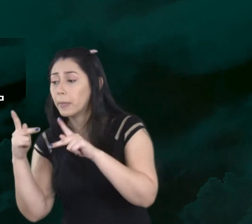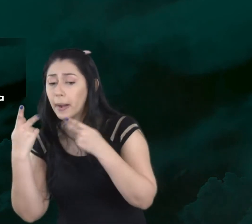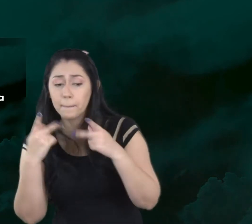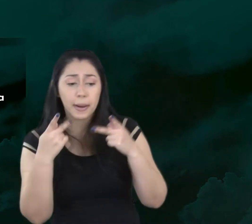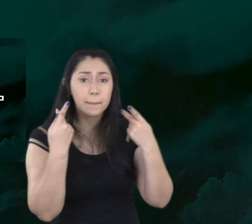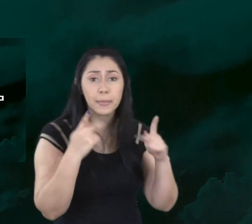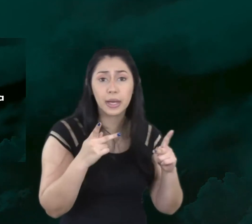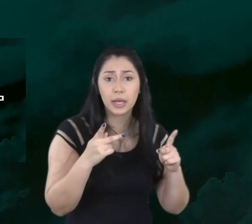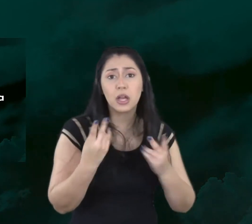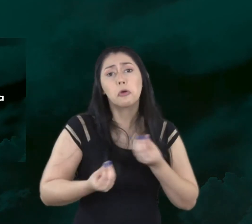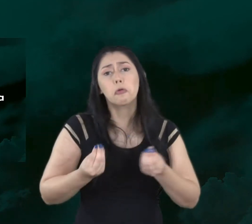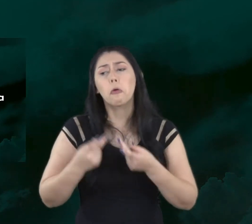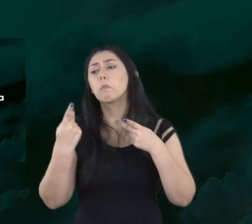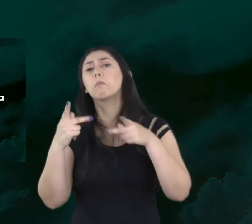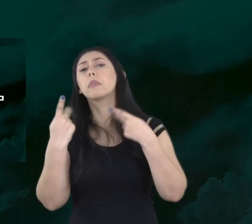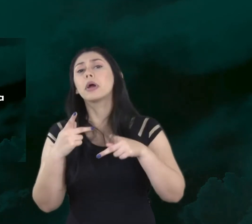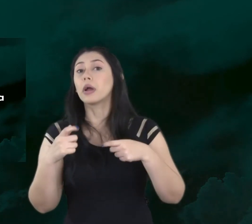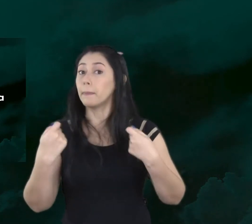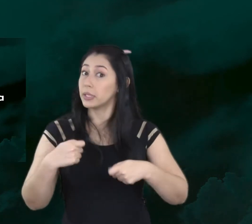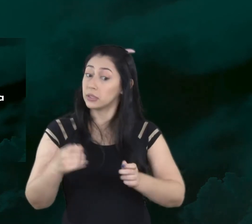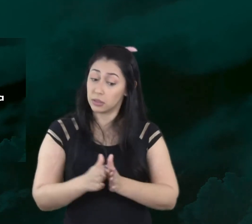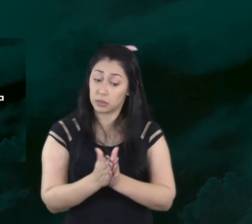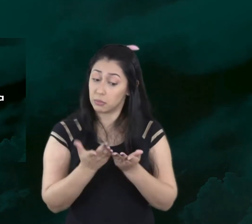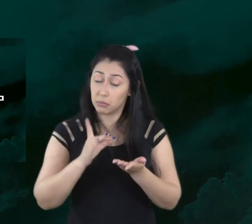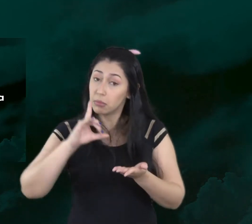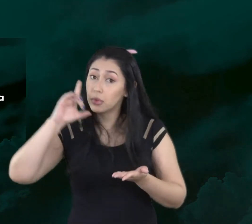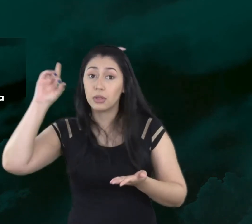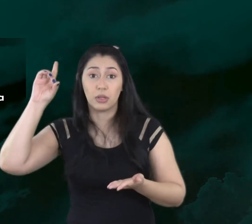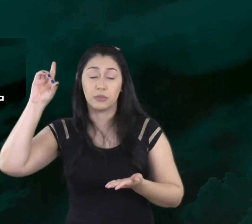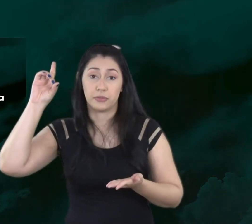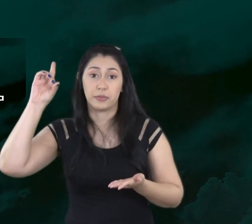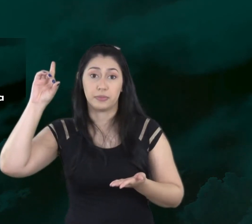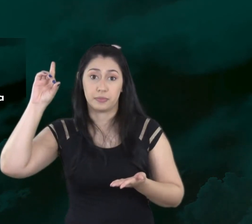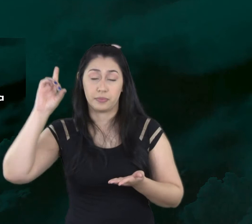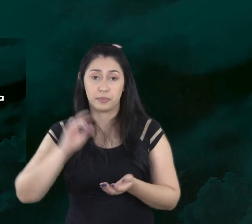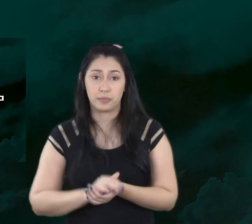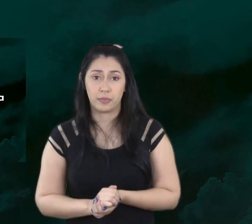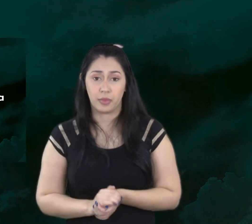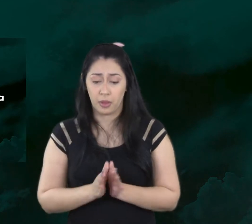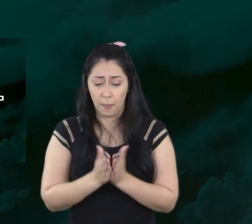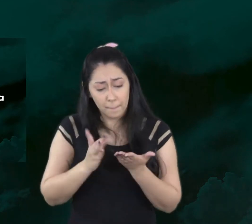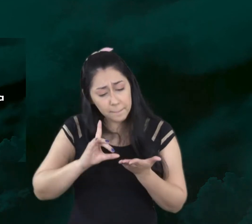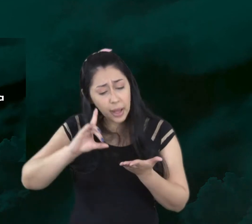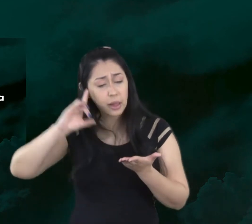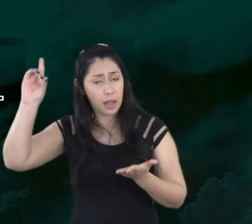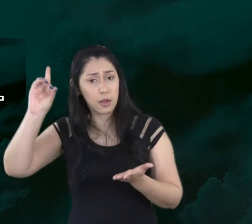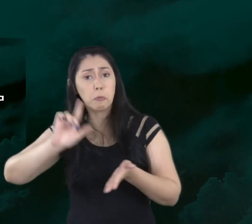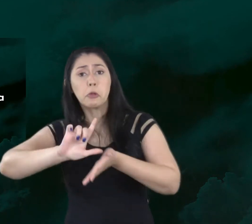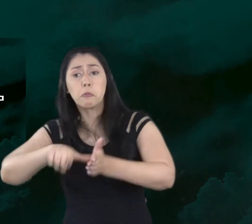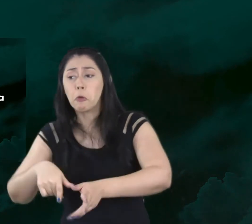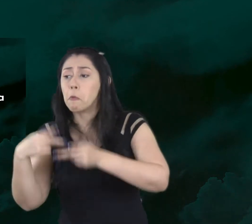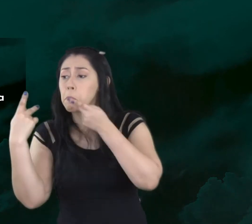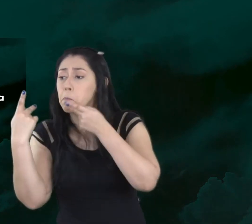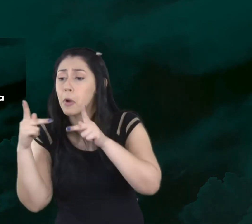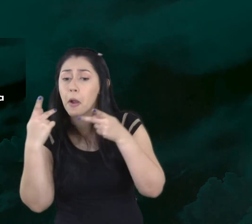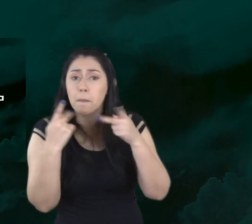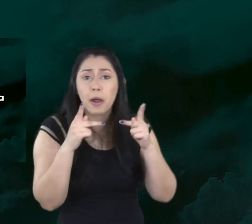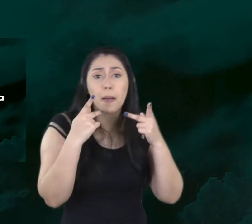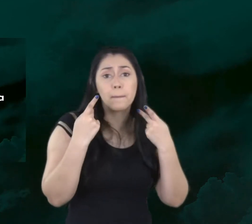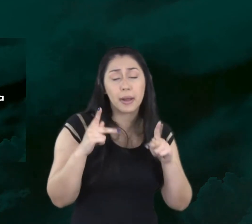pela palavra de Cristo, né? A fé vem essa pregação aqui em grego